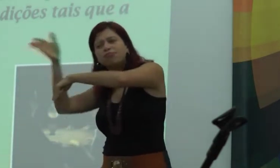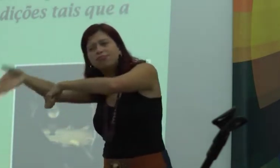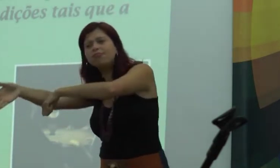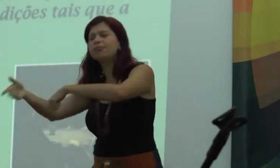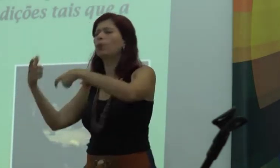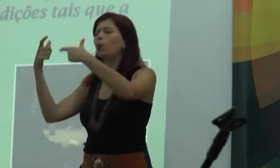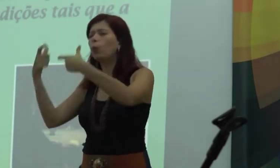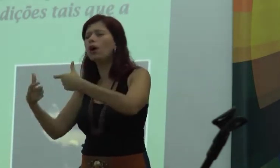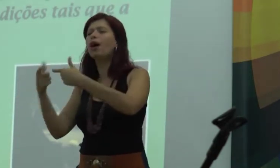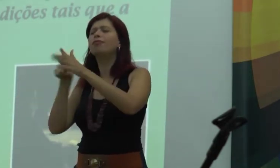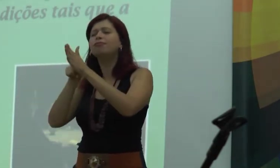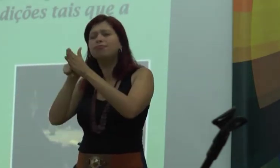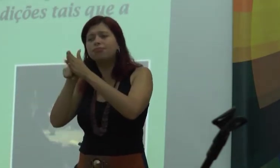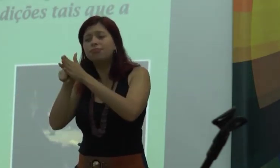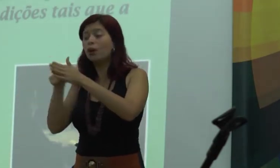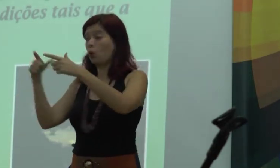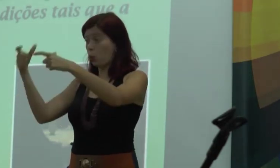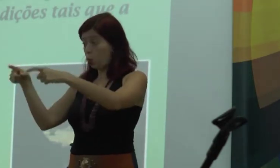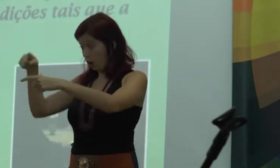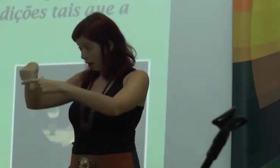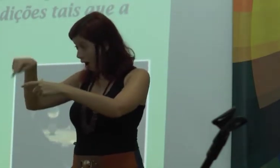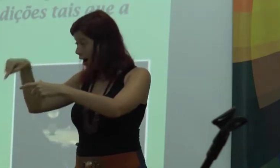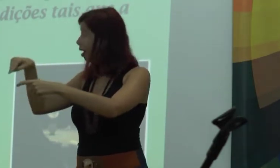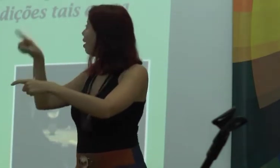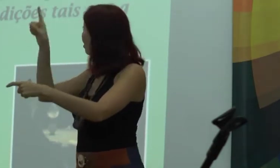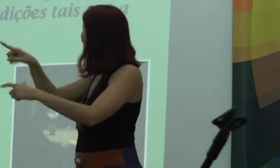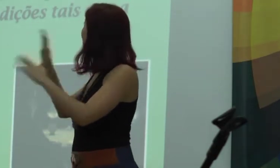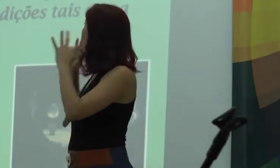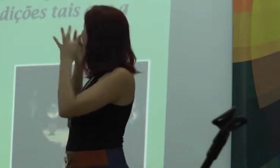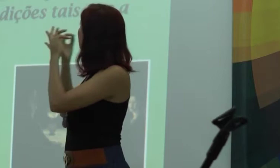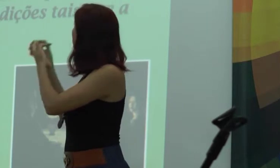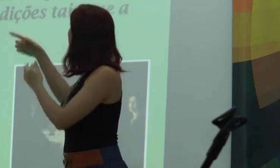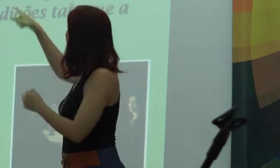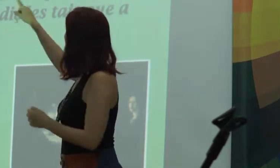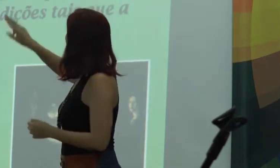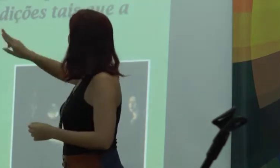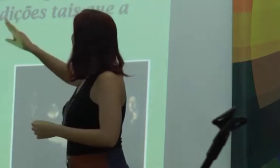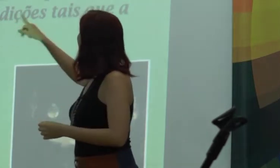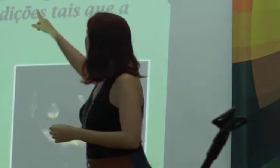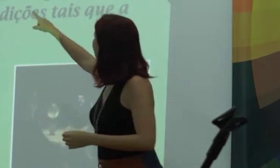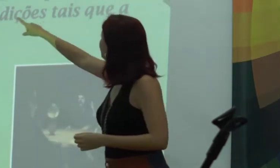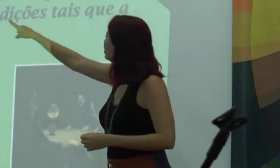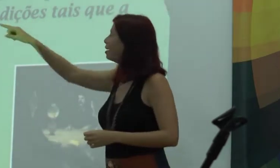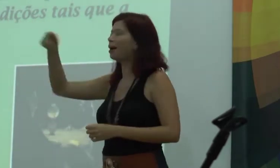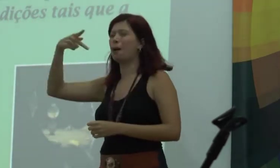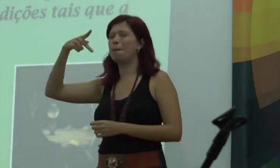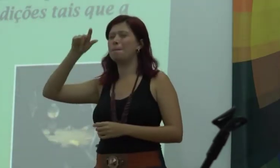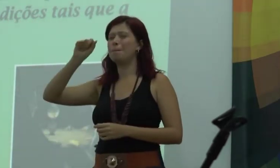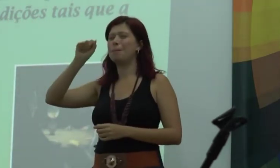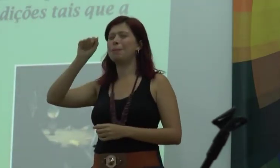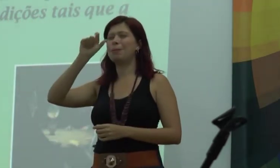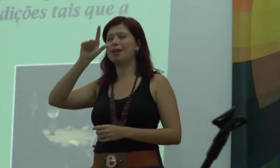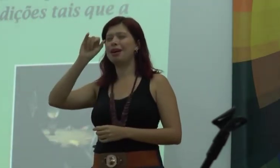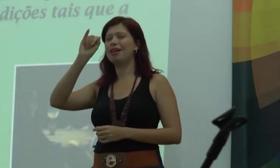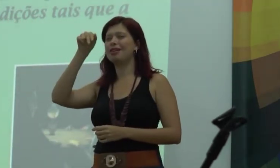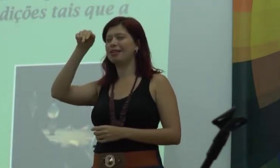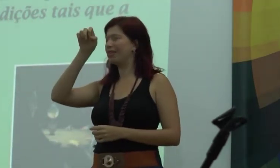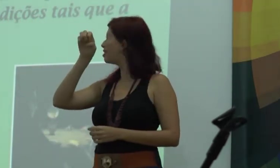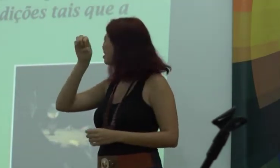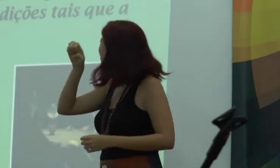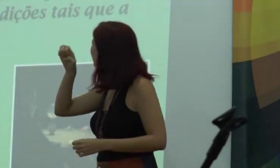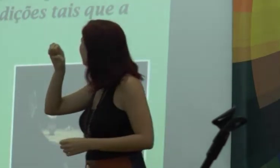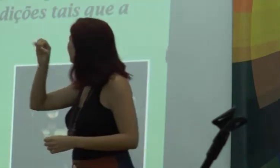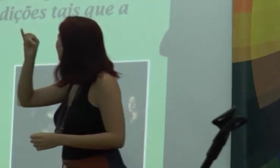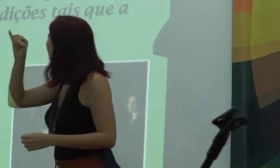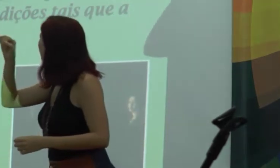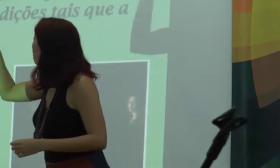no ano de 1855, um lugar começou a ser feita uma pesquisa, um amigo chamado